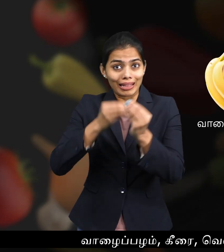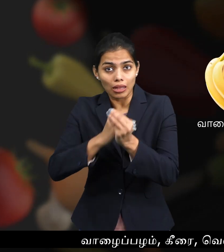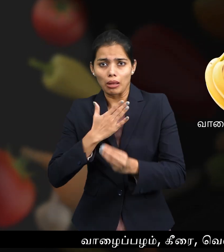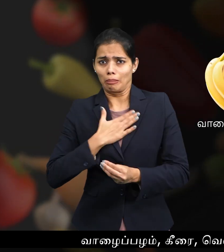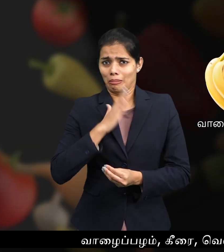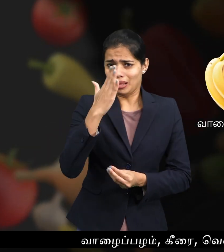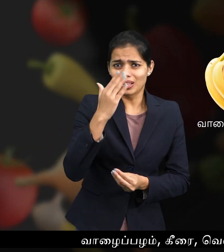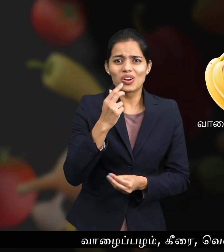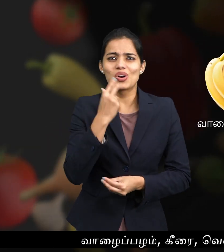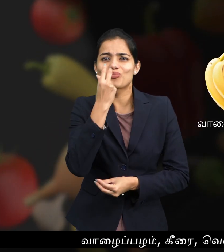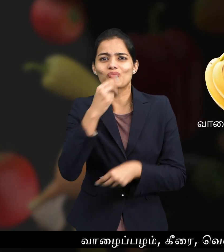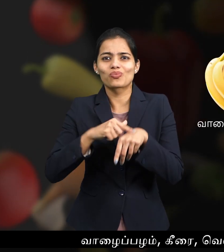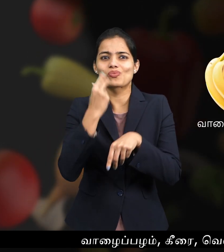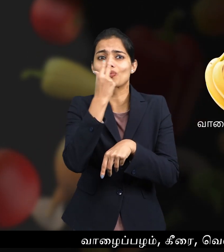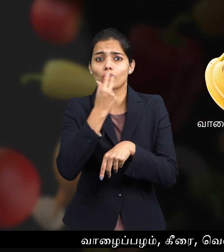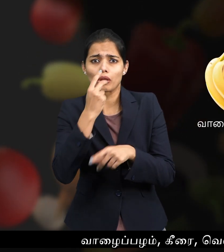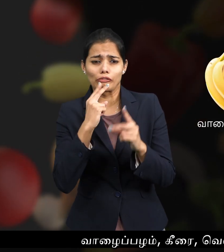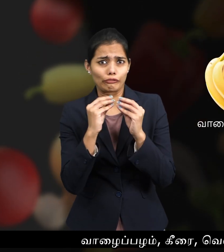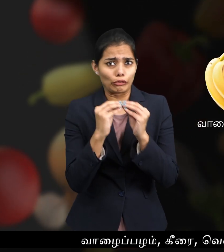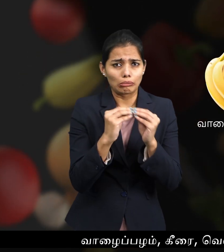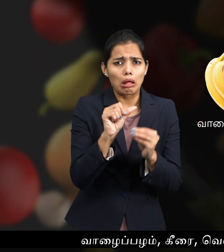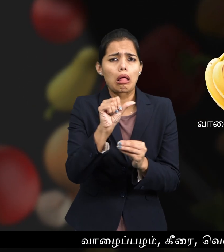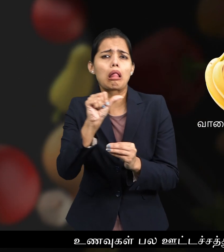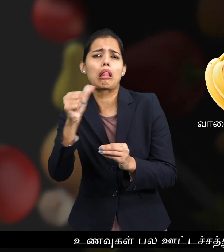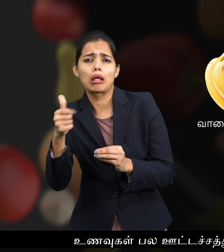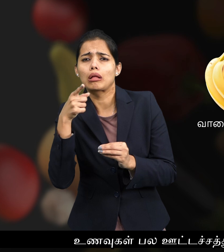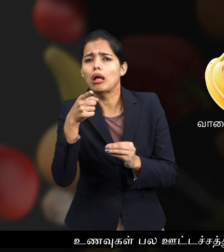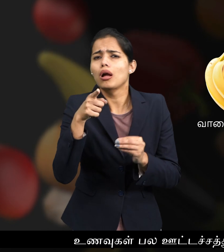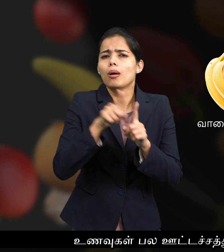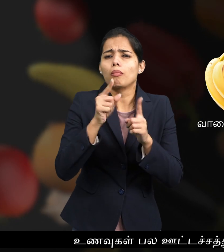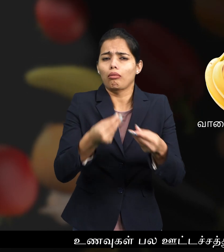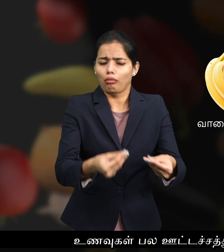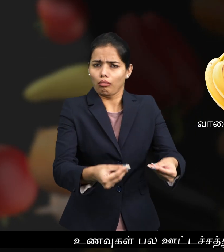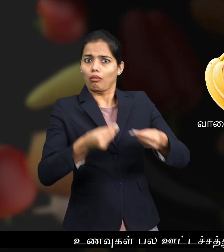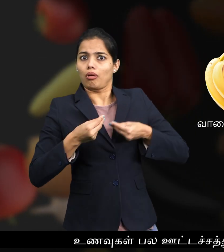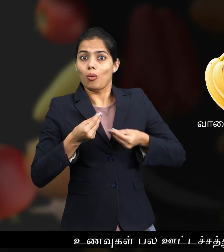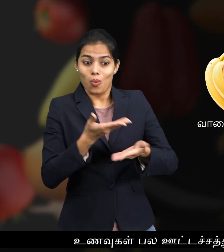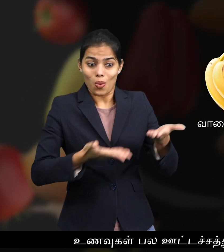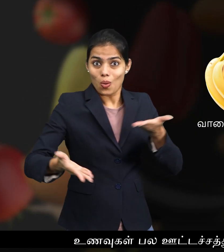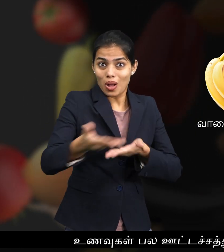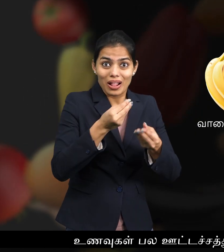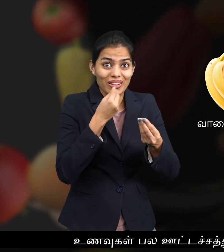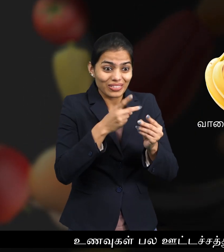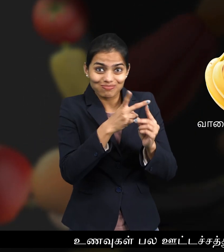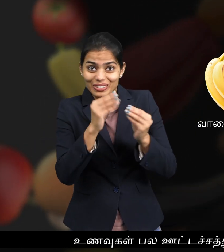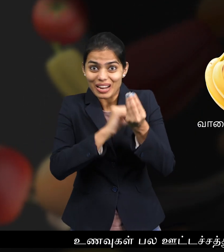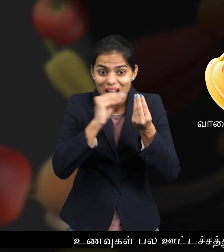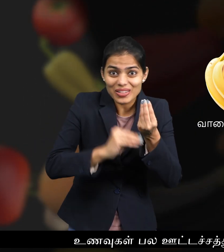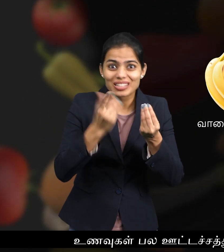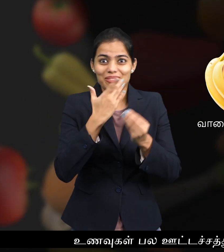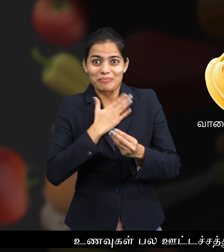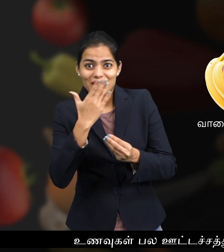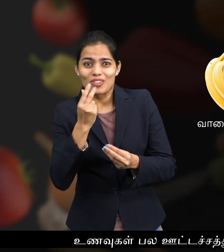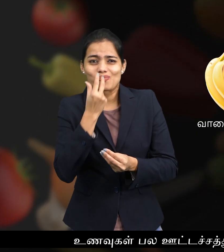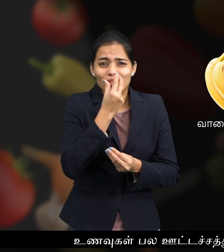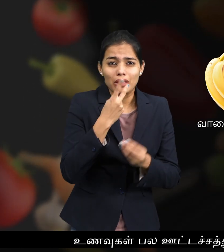வாழைப்பழம், கீரை, வெல்லம், காய்கறிகள் மற்றும் இதர உணவுகள் பல ஊட்டச்சத்துக்களை நமக்கு வழங்குகின்றன.